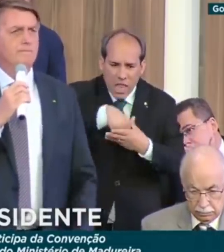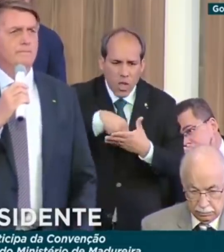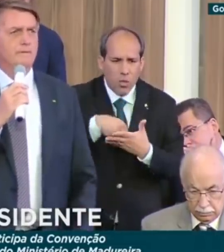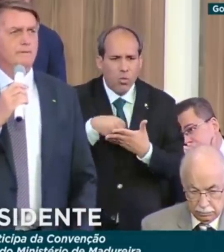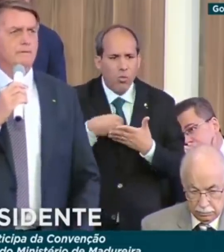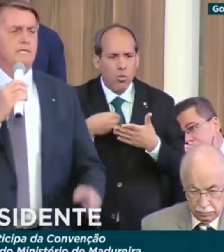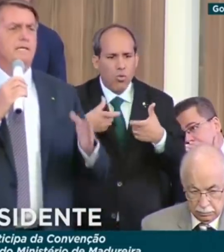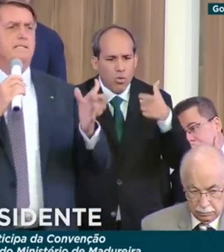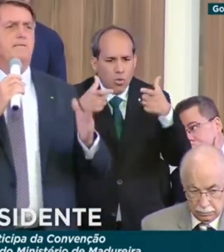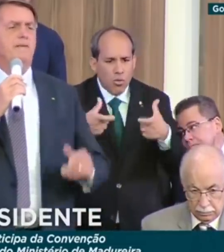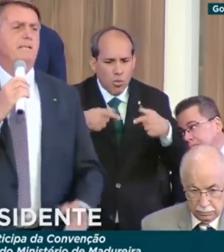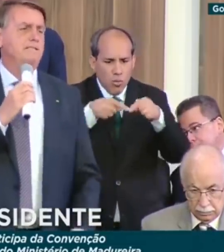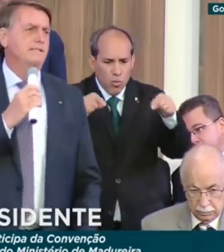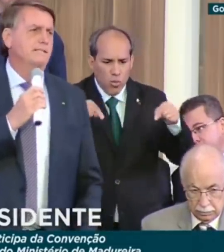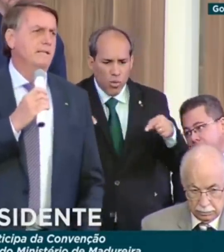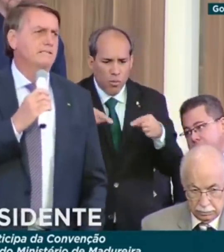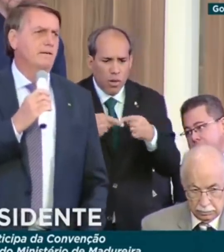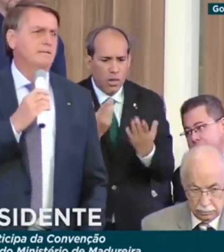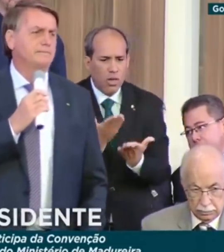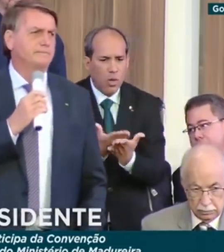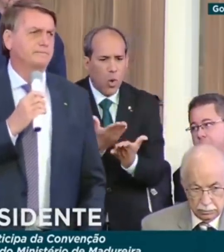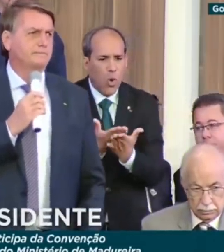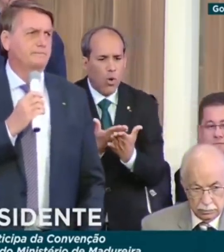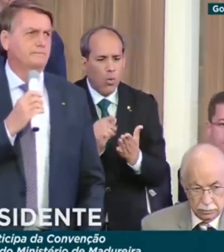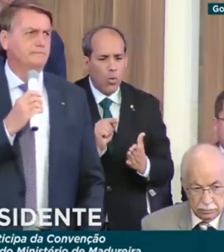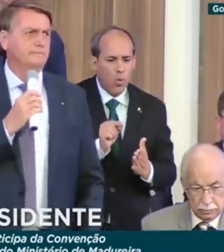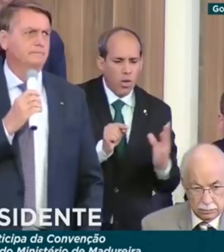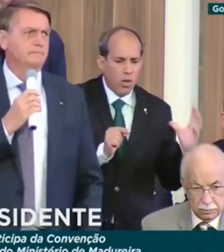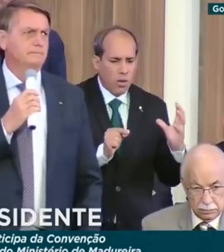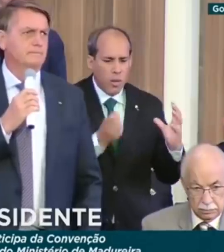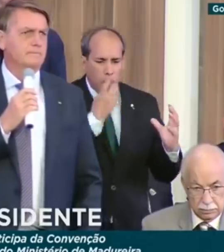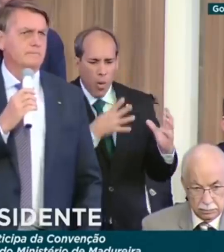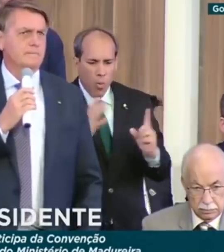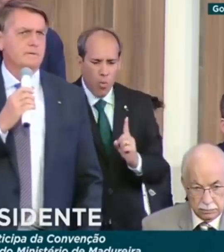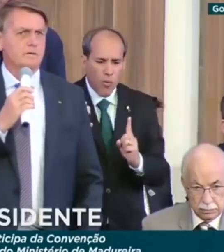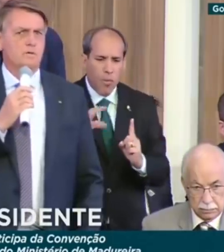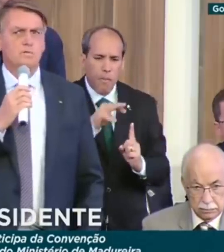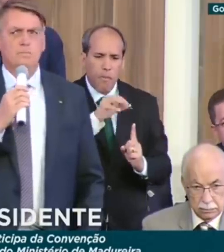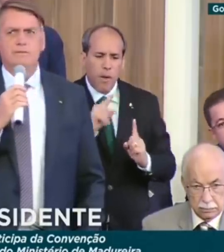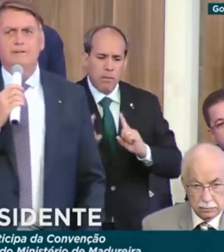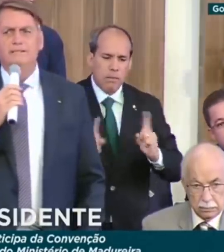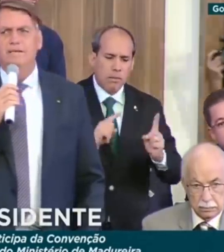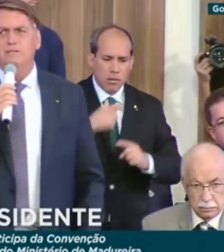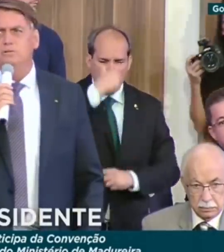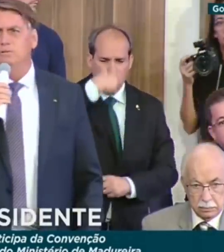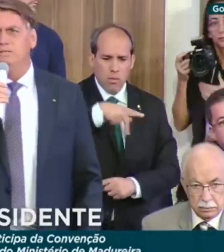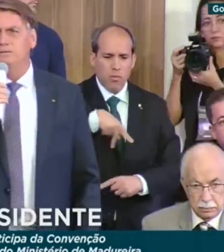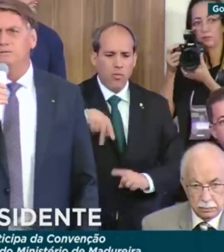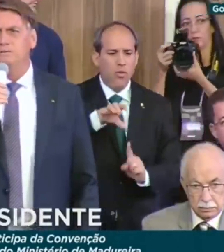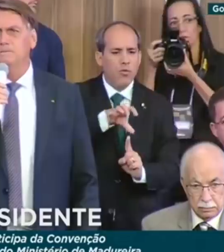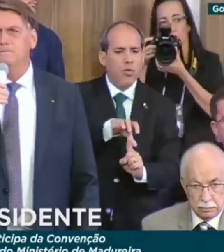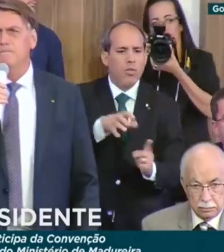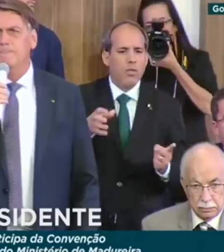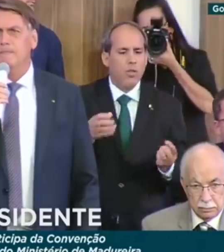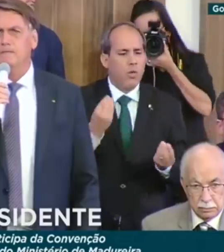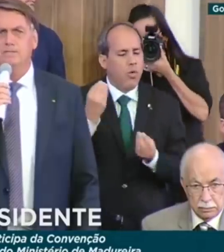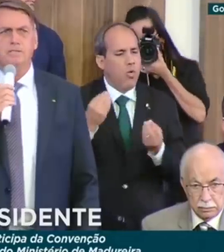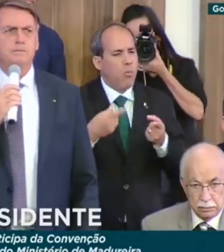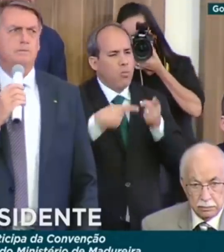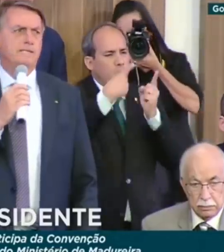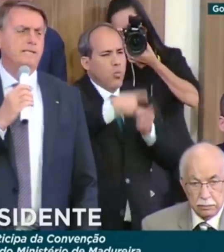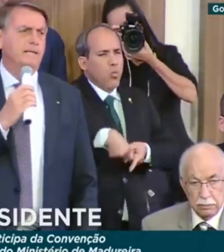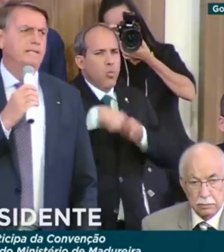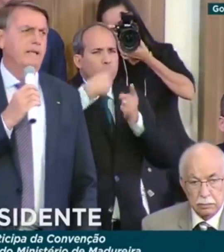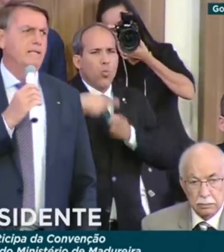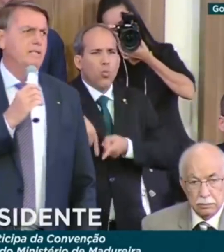mal, de quem está à frente da sala de aula. Como enfrentar tudo isso?